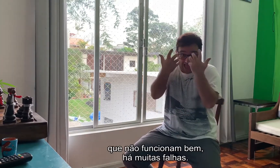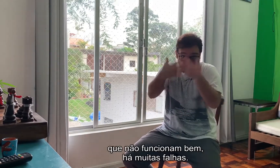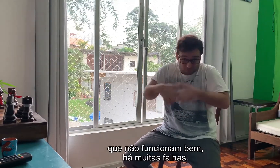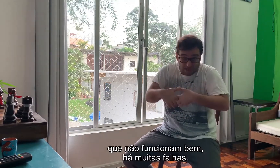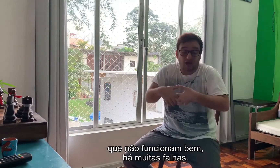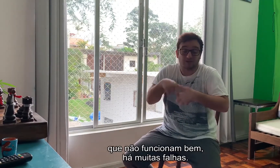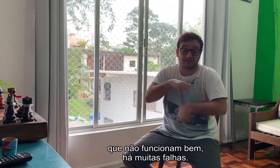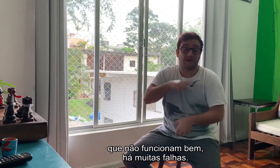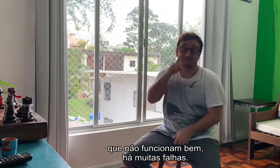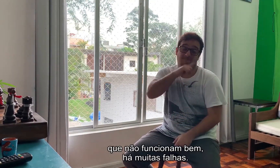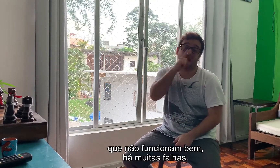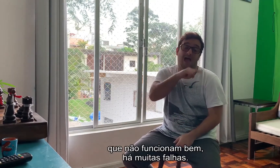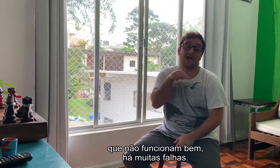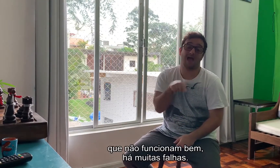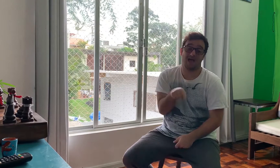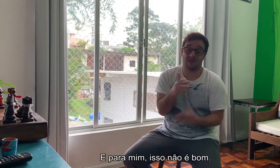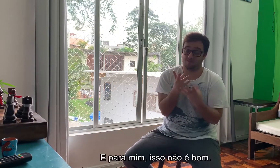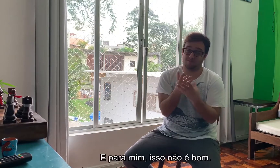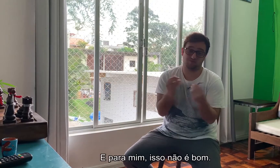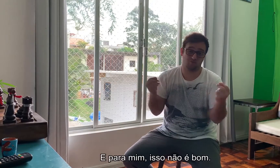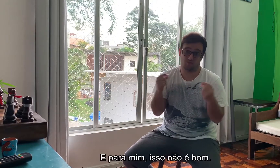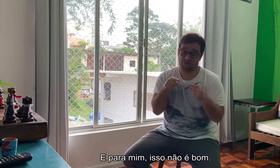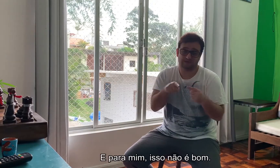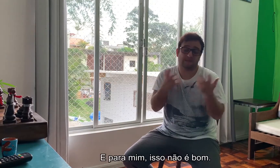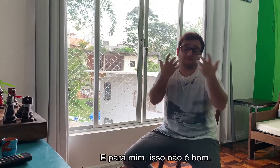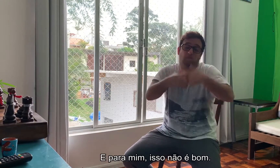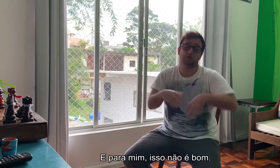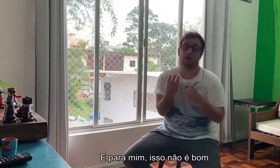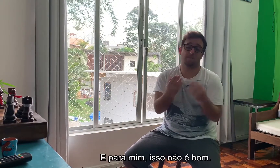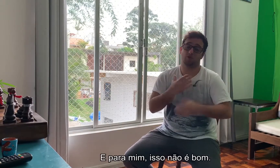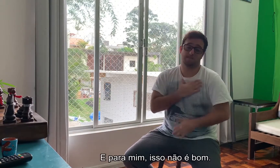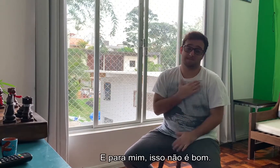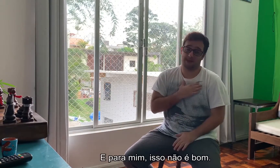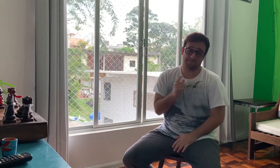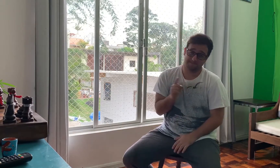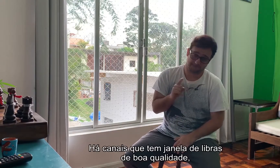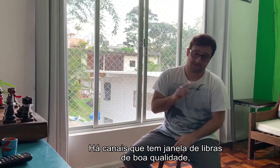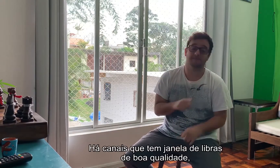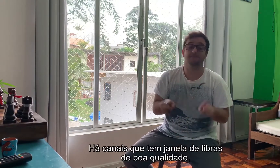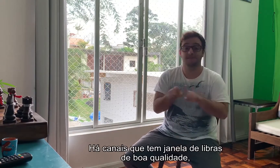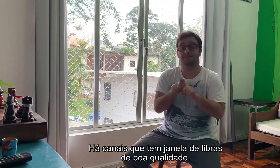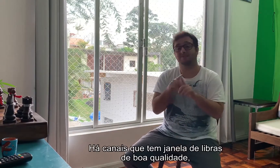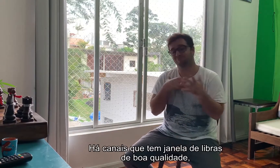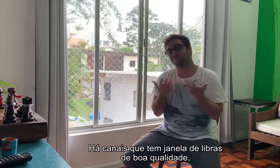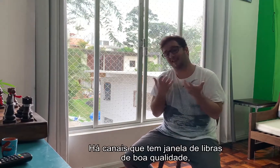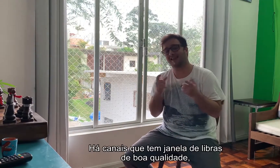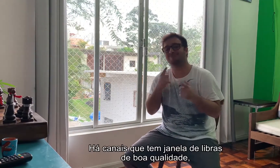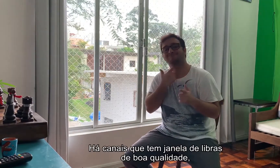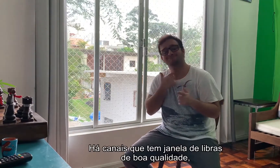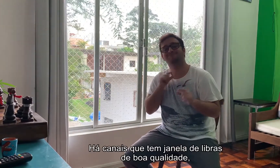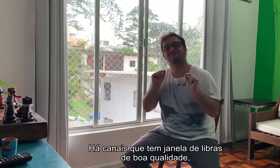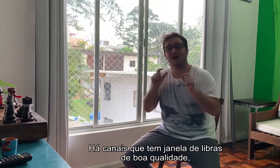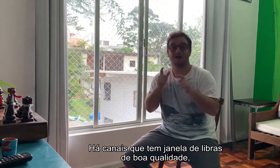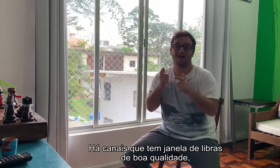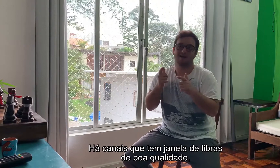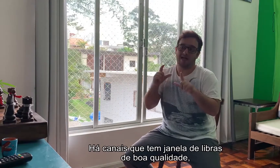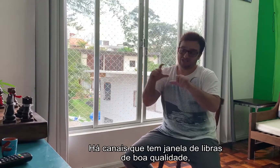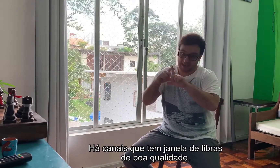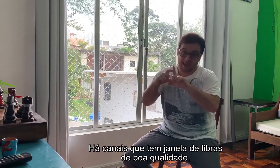não funcionam muito bem a muitas falhas e para mim isso não é bom a canais que tem janela de libras de